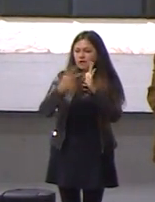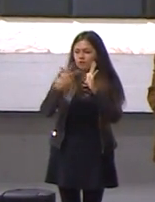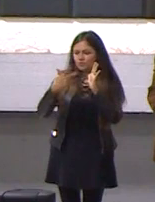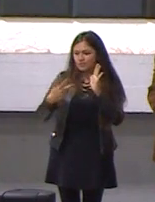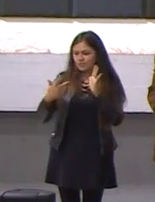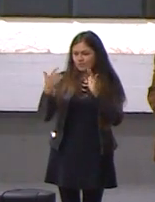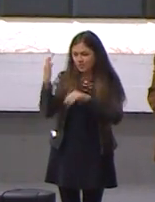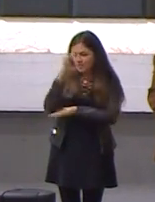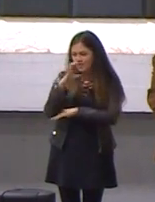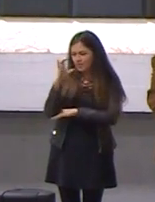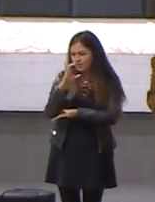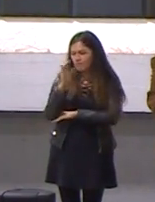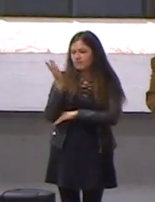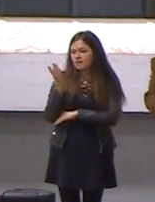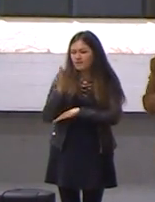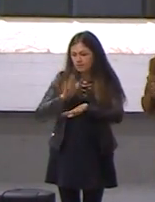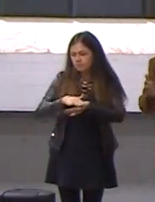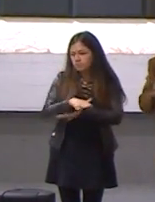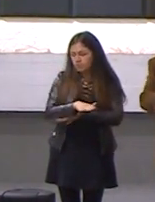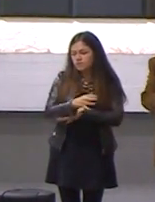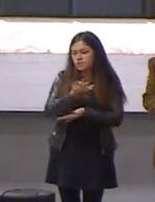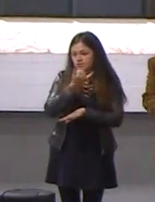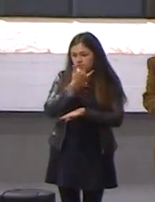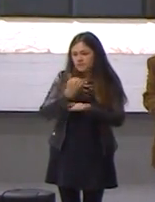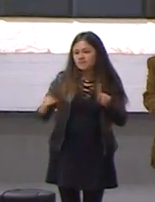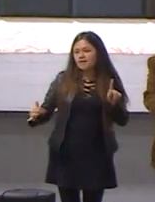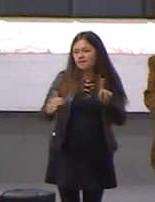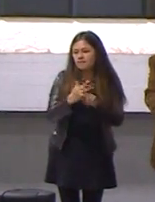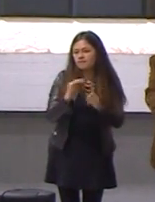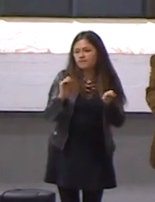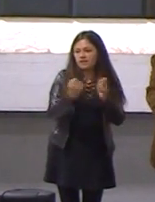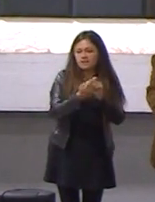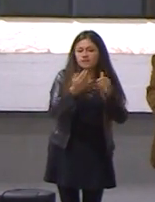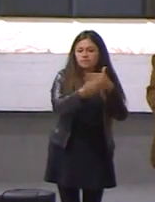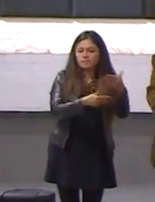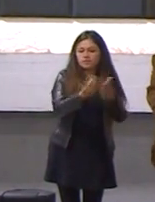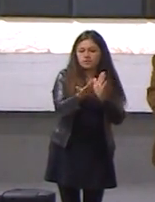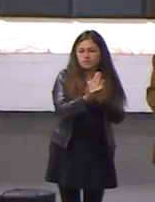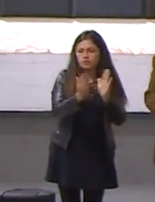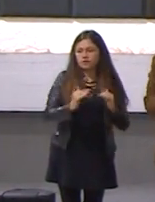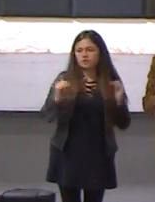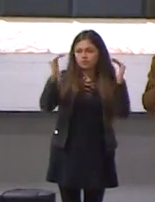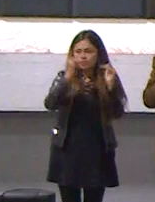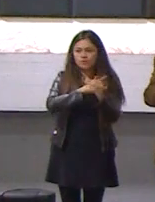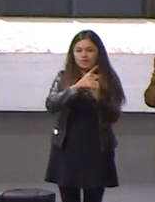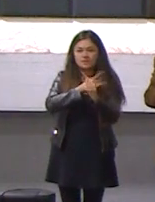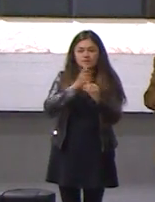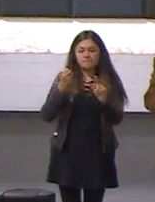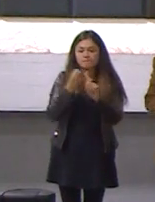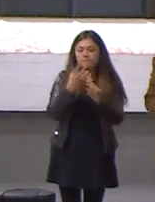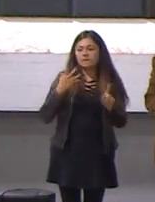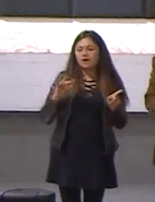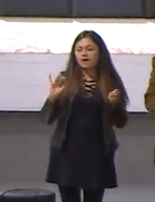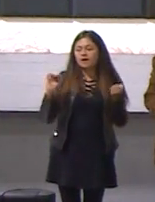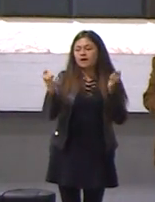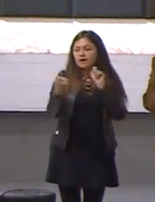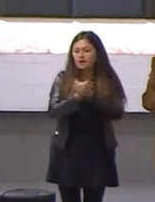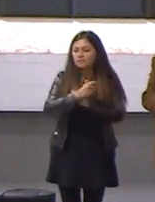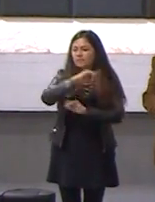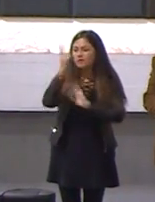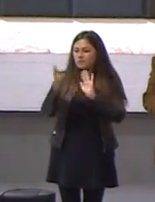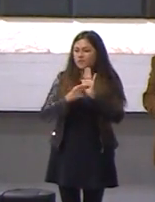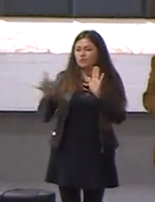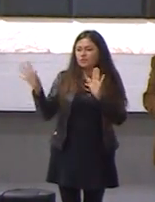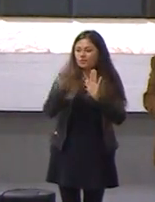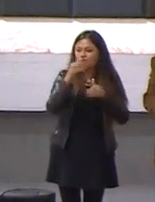nacional y como consecuencia de eso va a ver unas incidencias en la educación superior que van a tener efecto en todos los